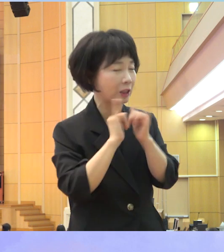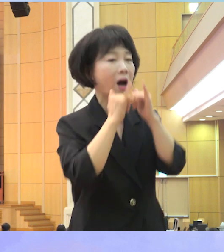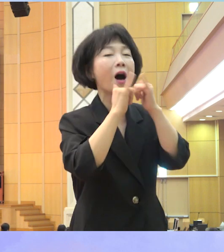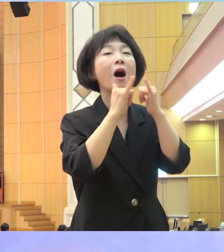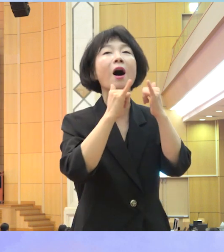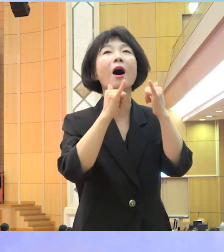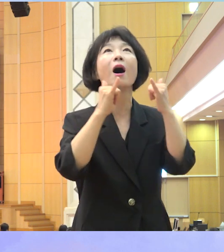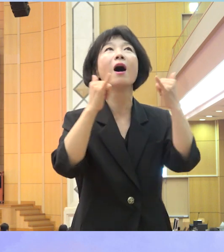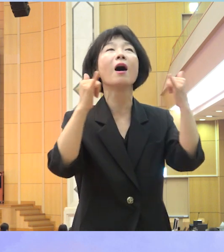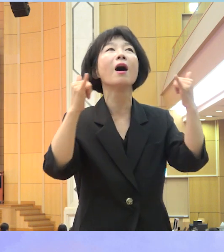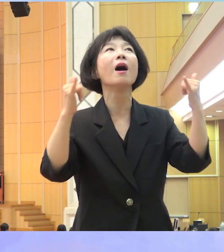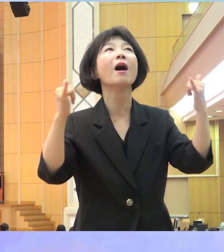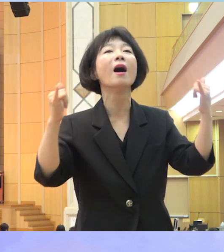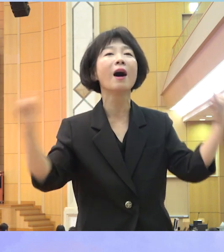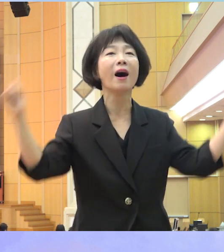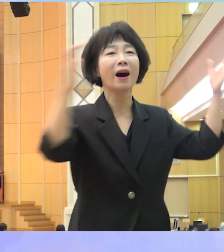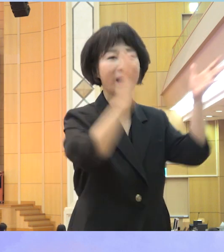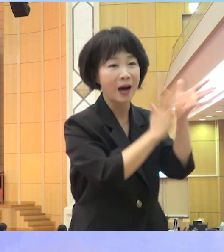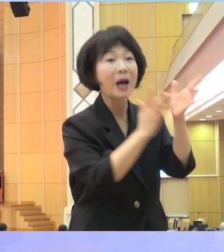부르는 자